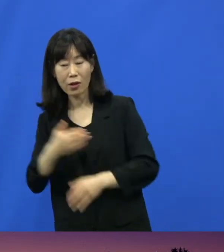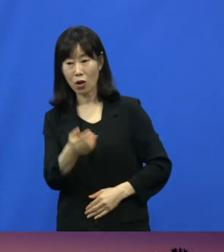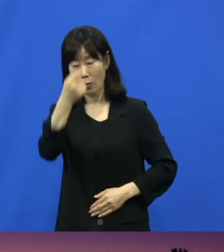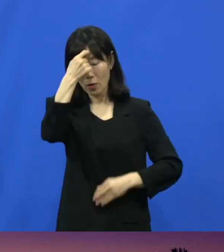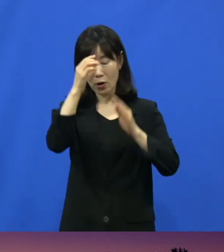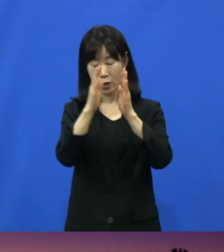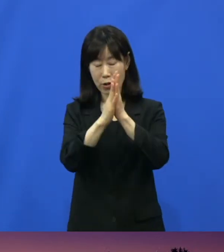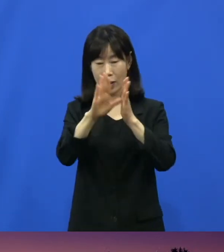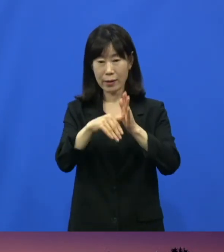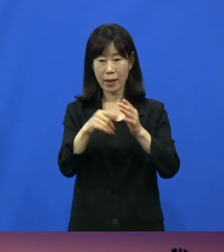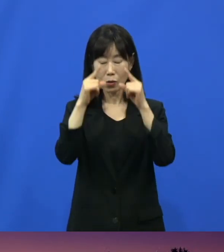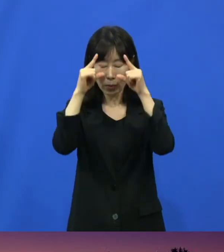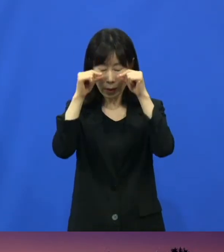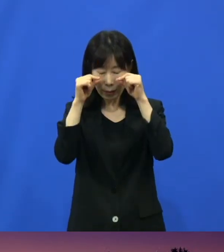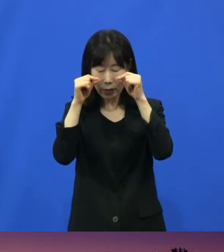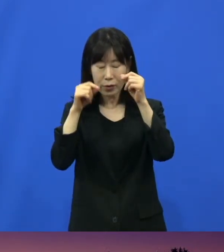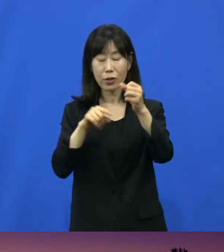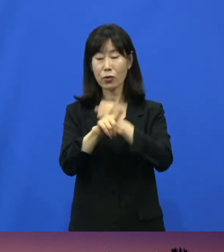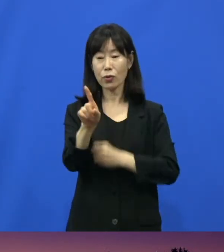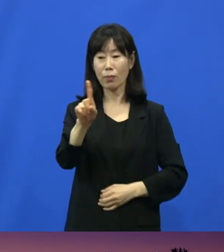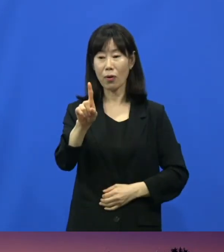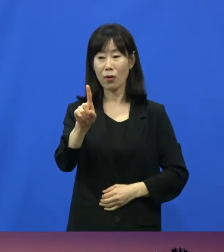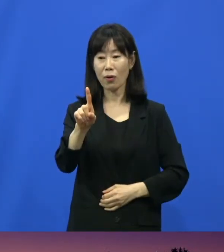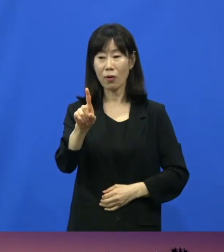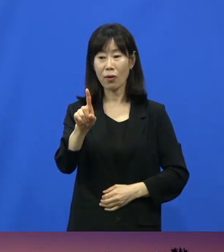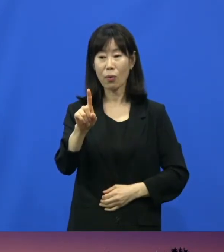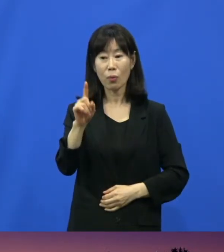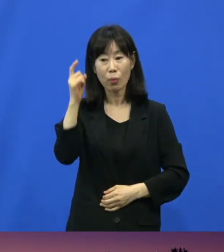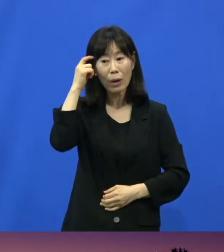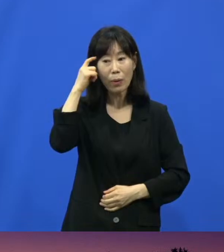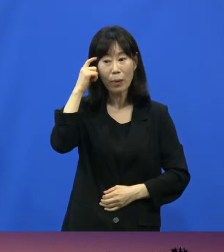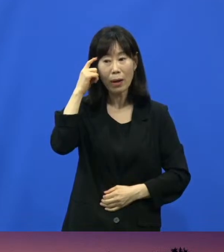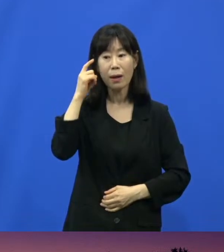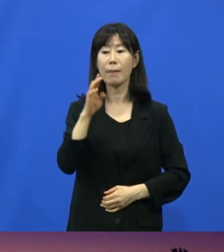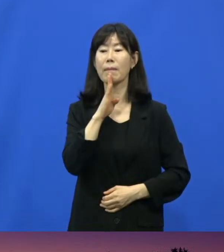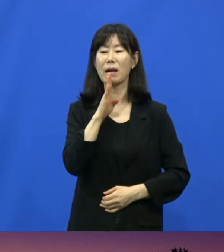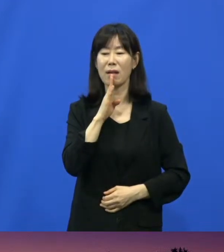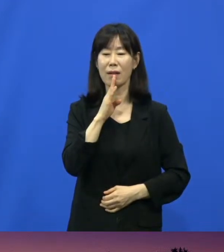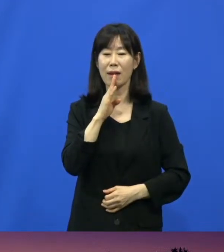눈을 감는 이유는 귀를 기울이겠다는 것입니다.